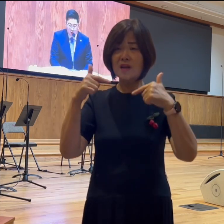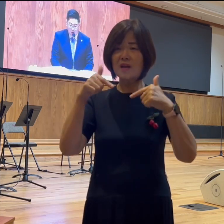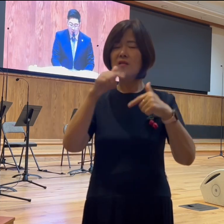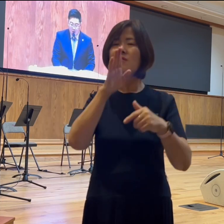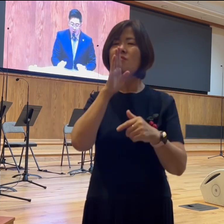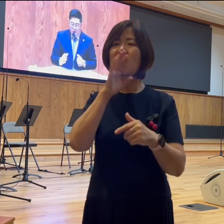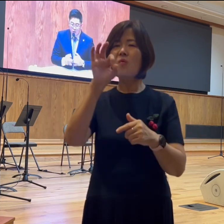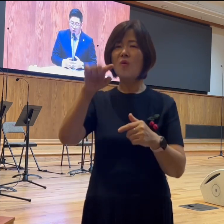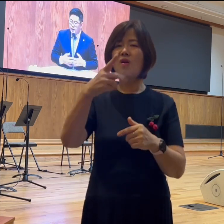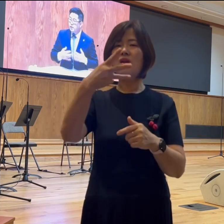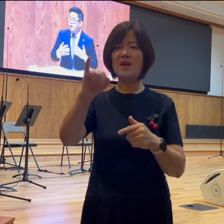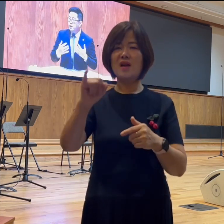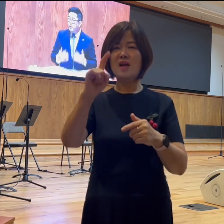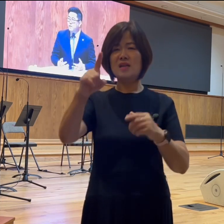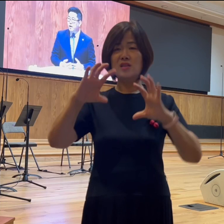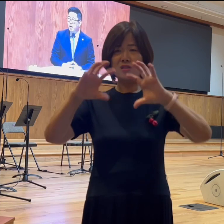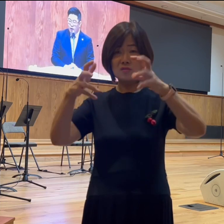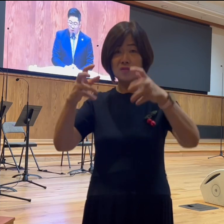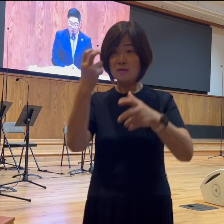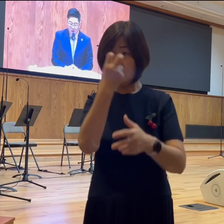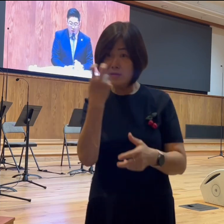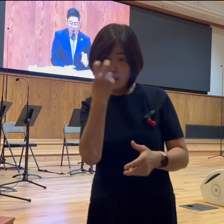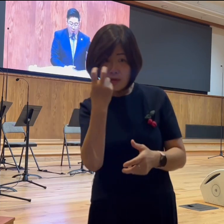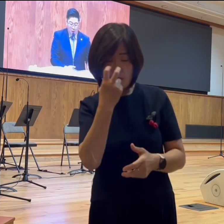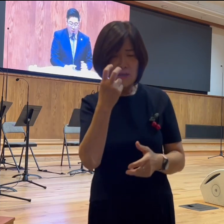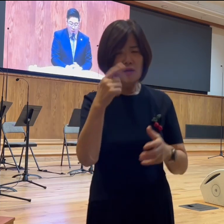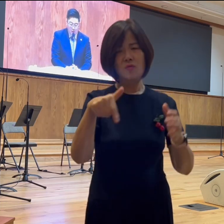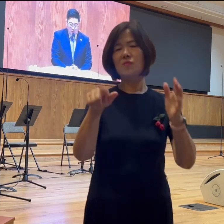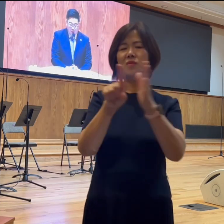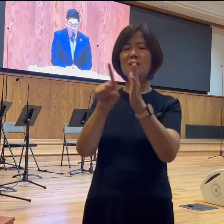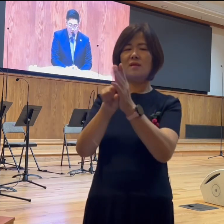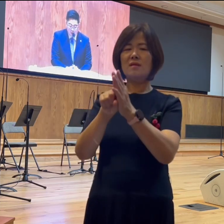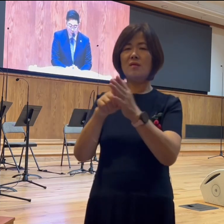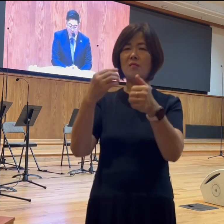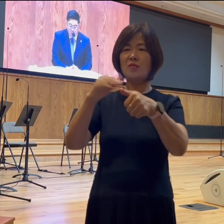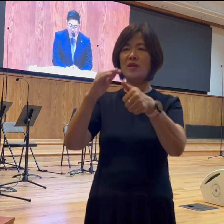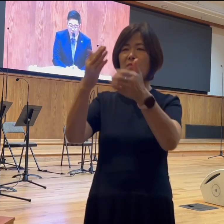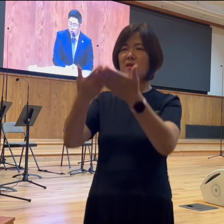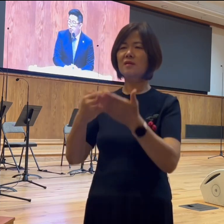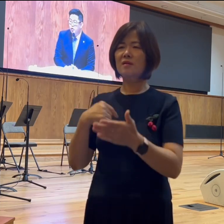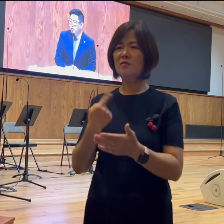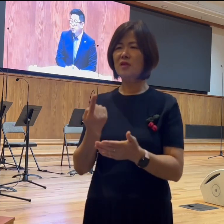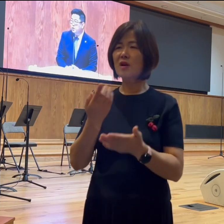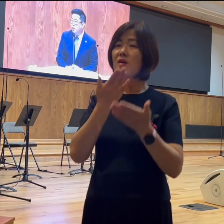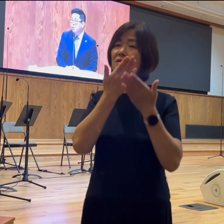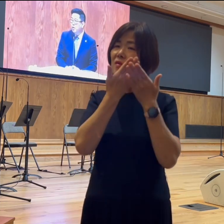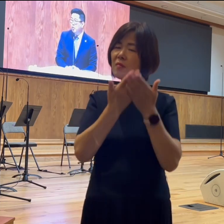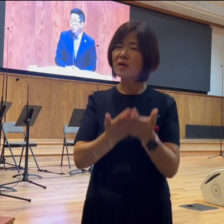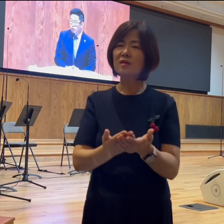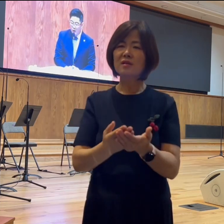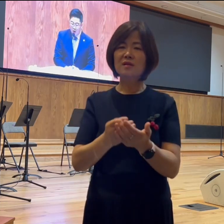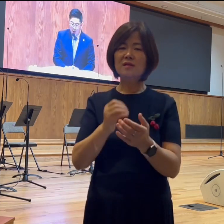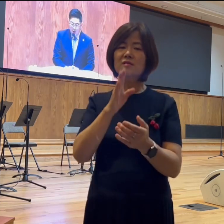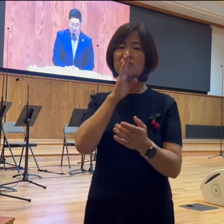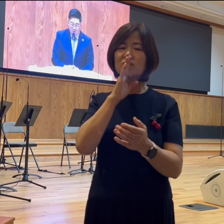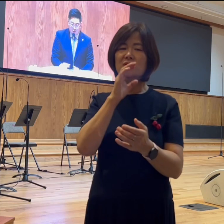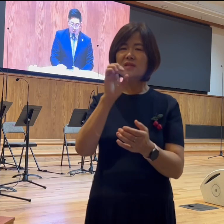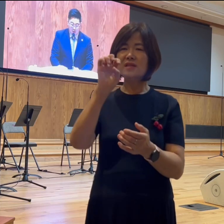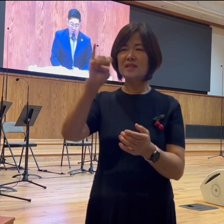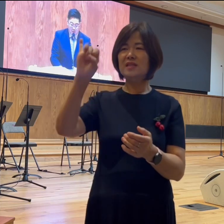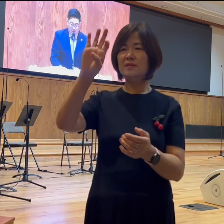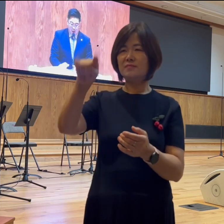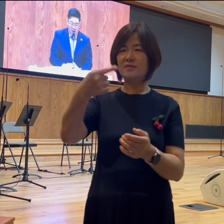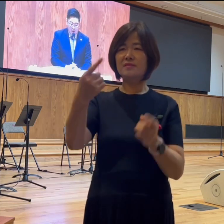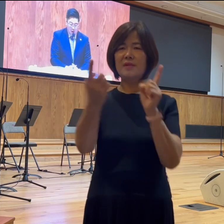월리가 이 지구의 상태를 탐색하기 위해서 보냄을 받은 자신보다 훨씬 더 수준이 높은 첨단 로봇 이브를